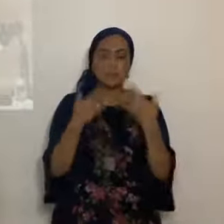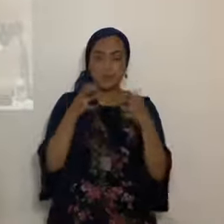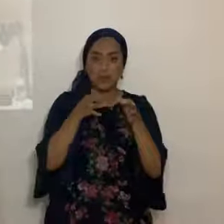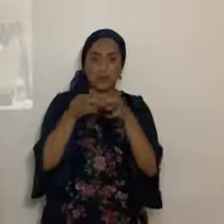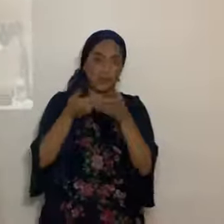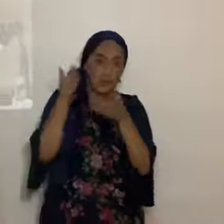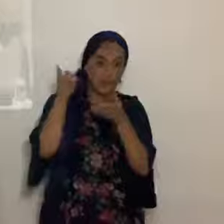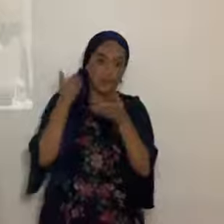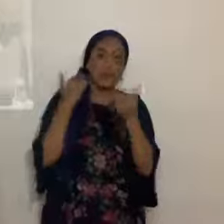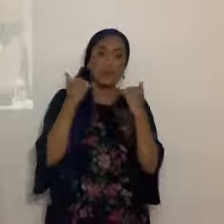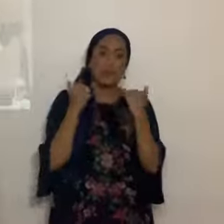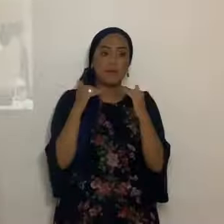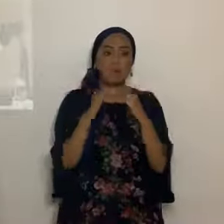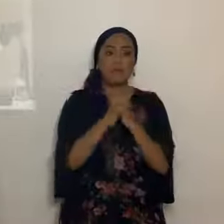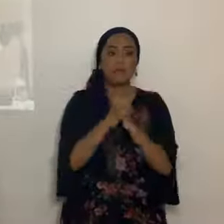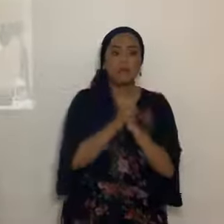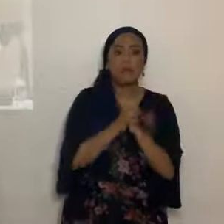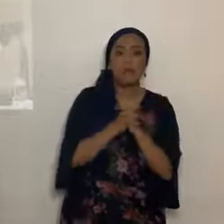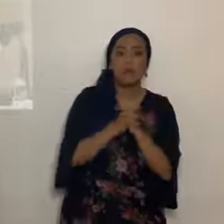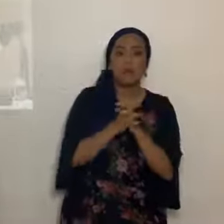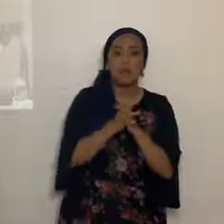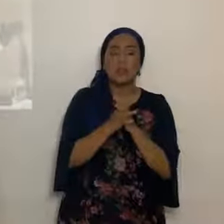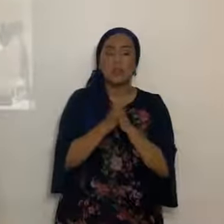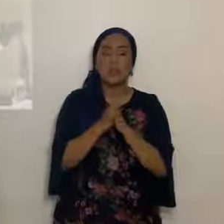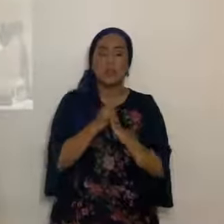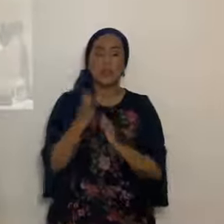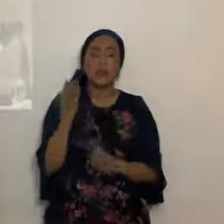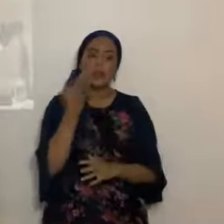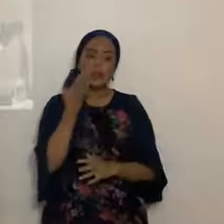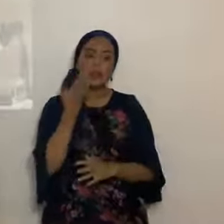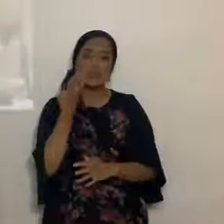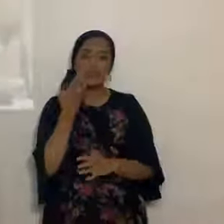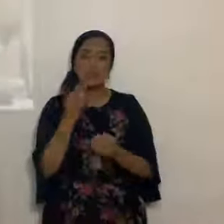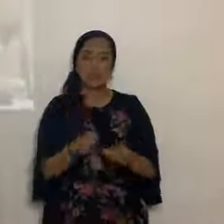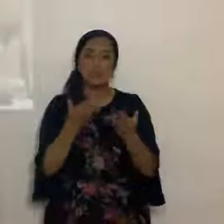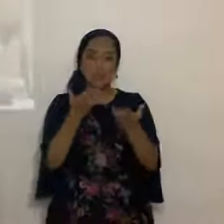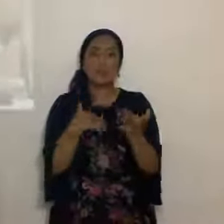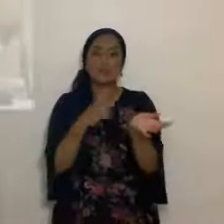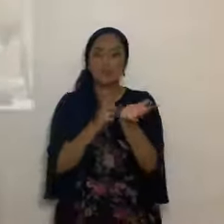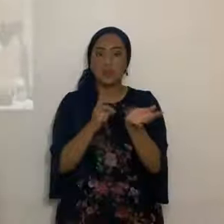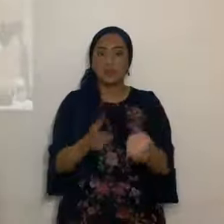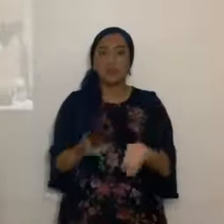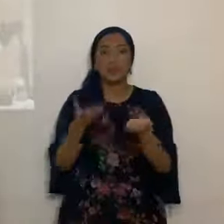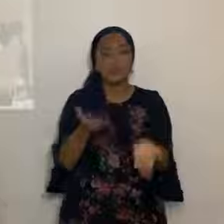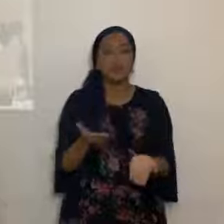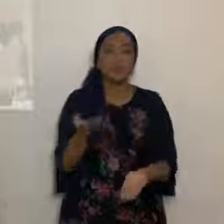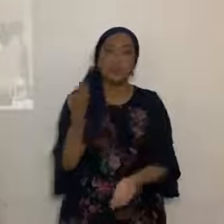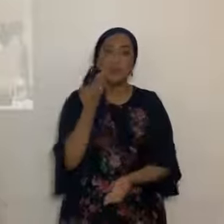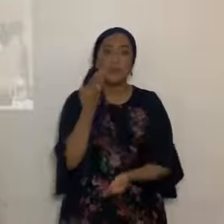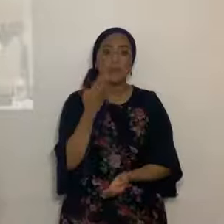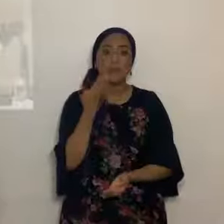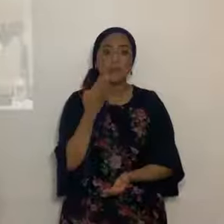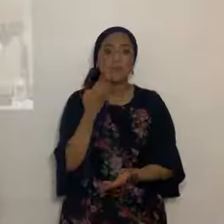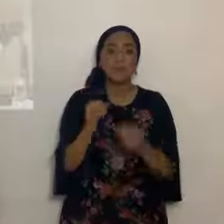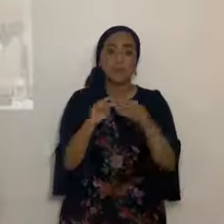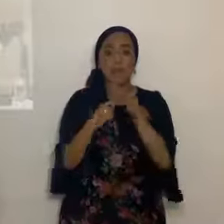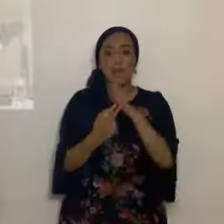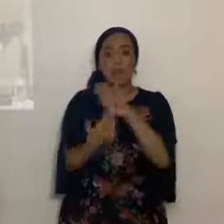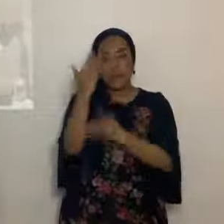antier. Ahora, el desayuno, una recomendación médica: el desayuno debe ser